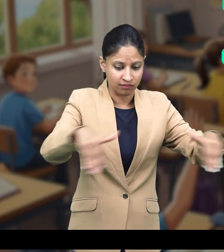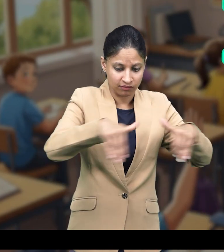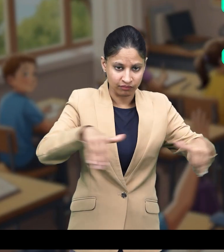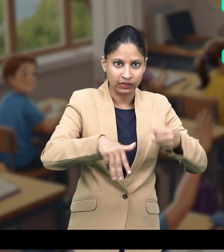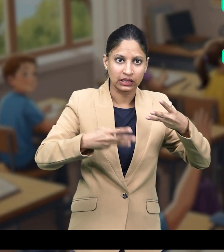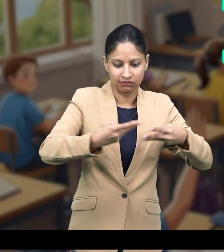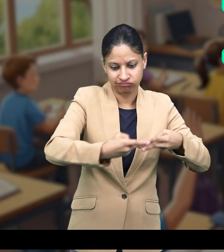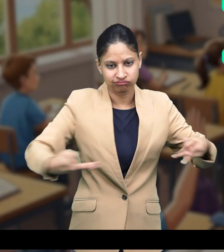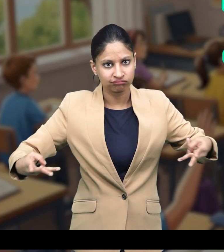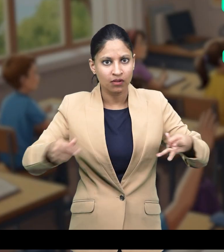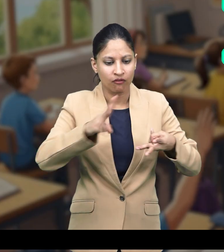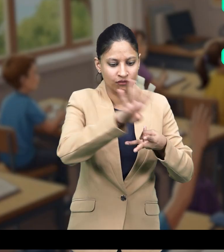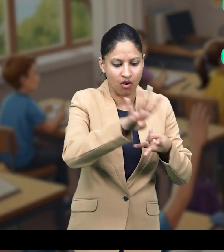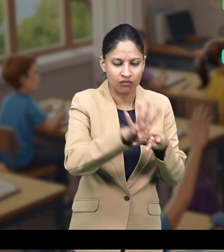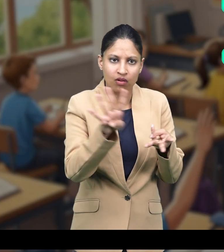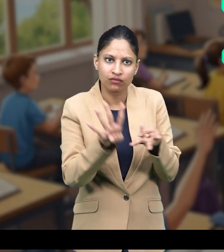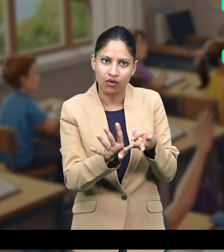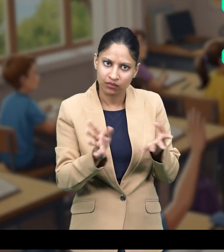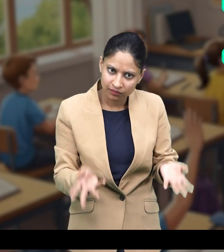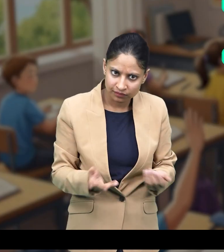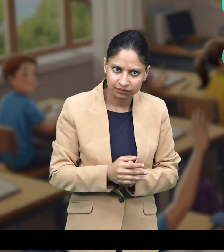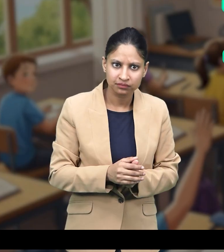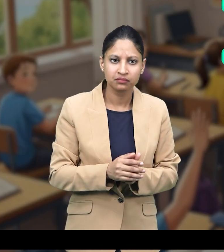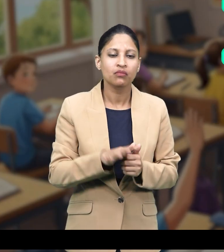4च्या 3 ओळी,